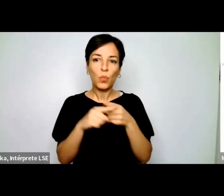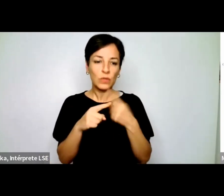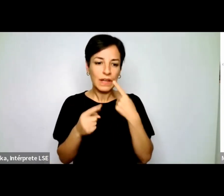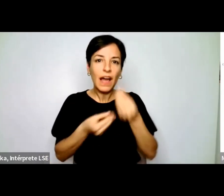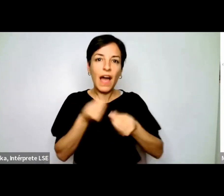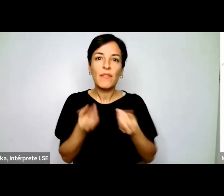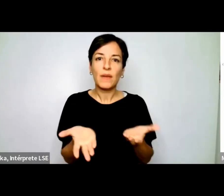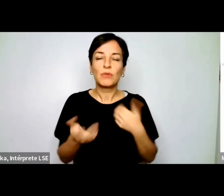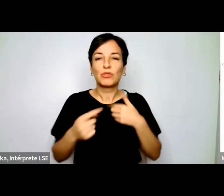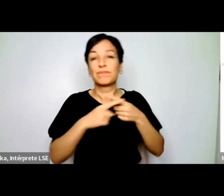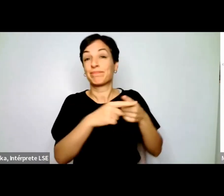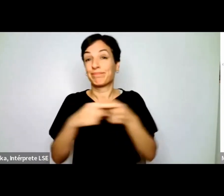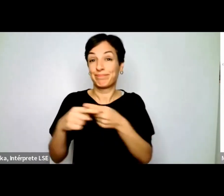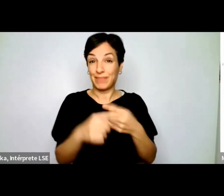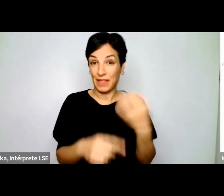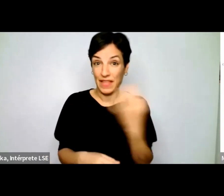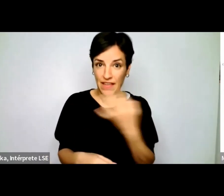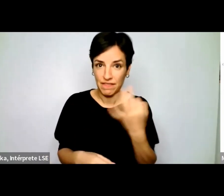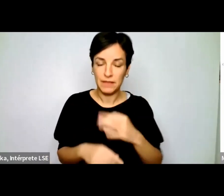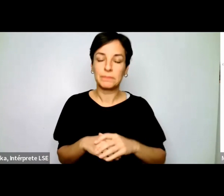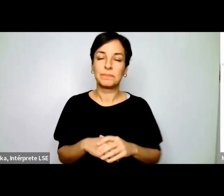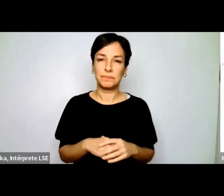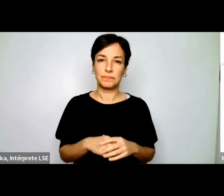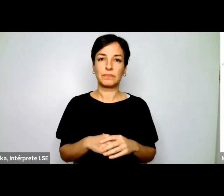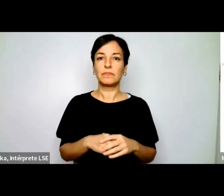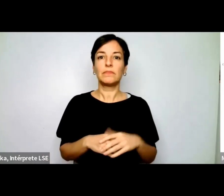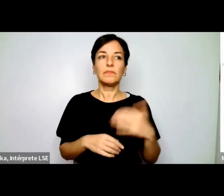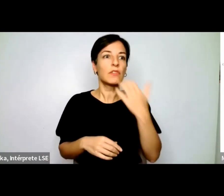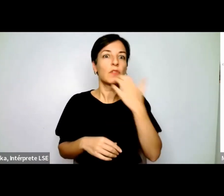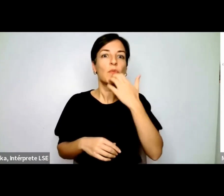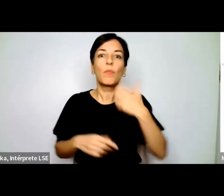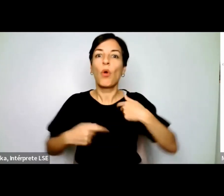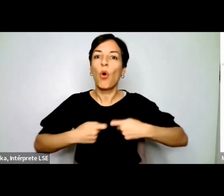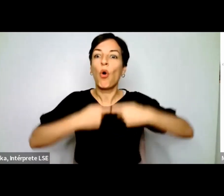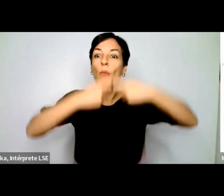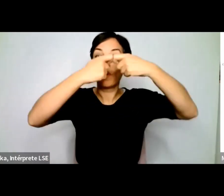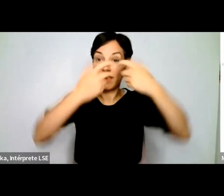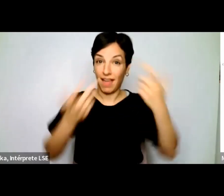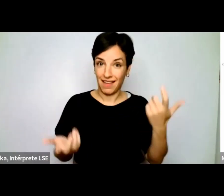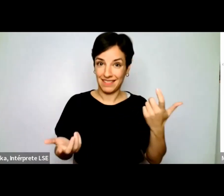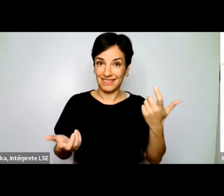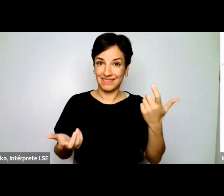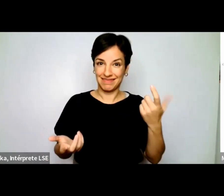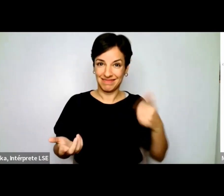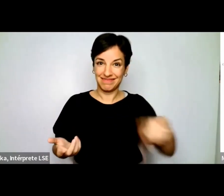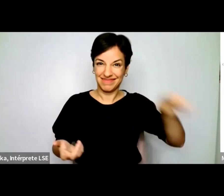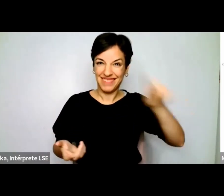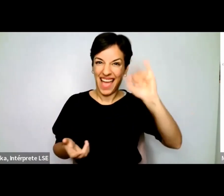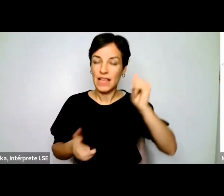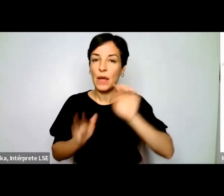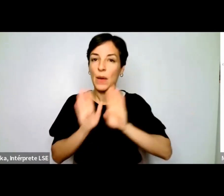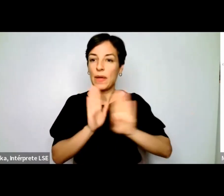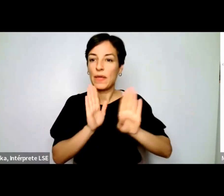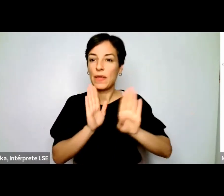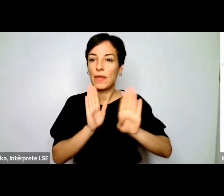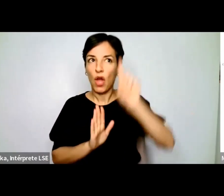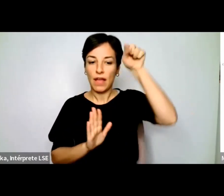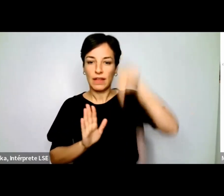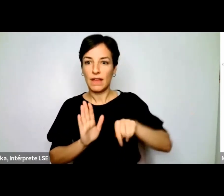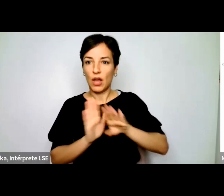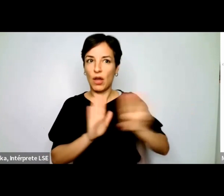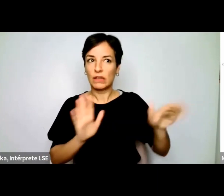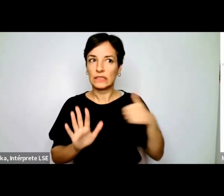ellos, repartirlo, ¿no? La distribución, bueno, comunidades de vecinos. ¿Cuántos no tenemos un vecino que no nos soporta?